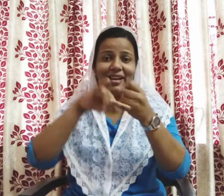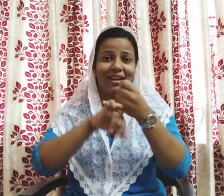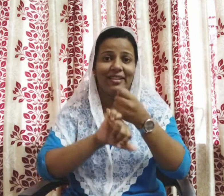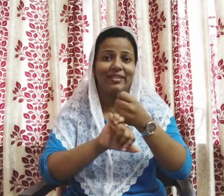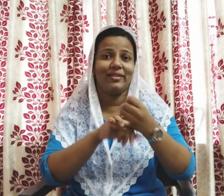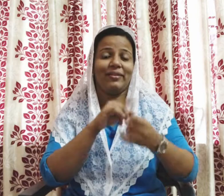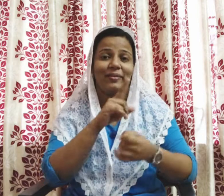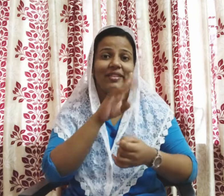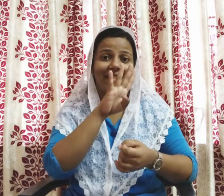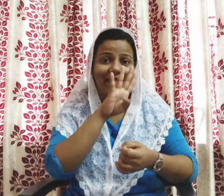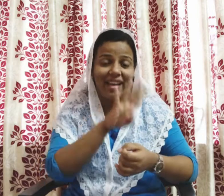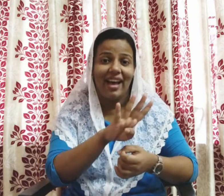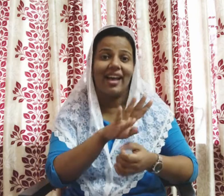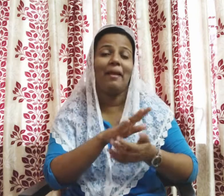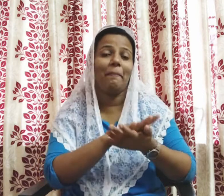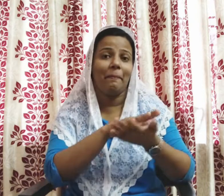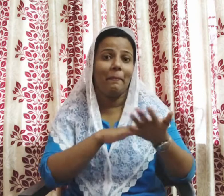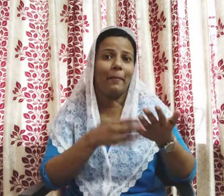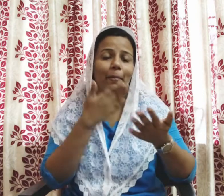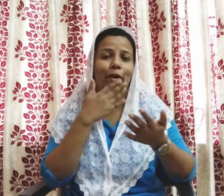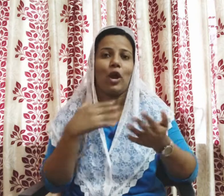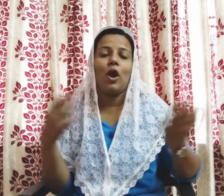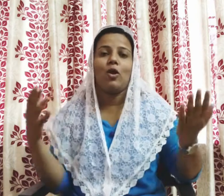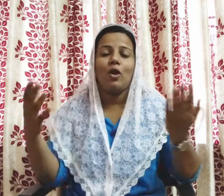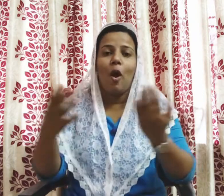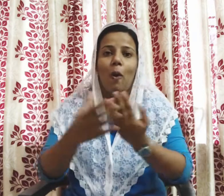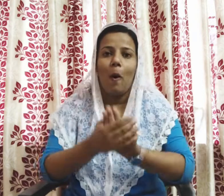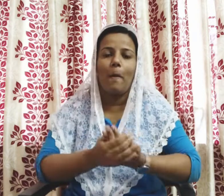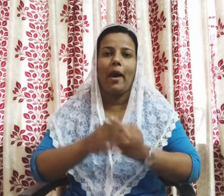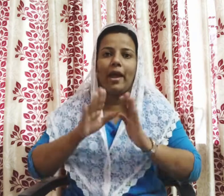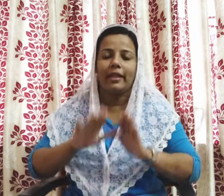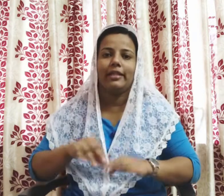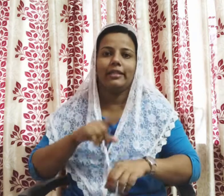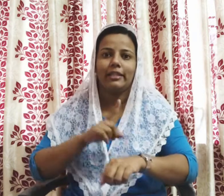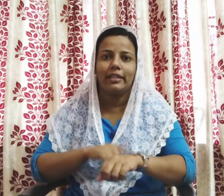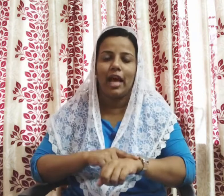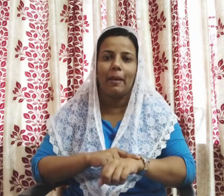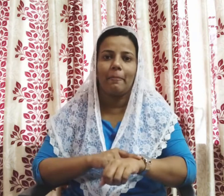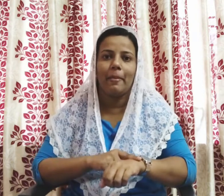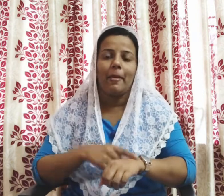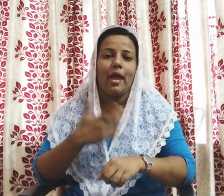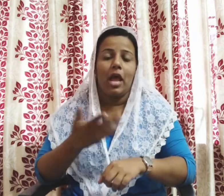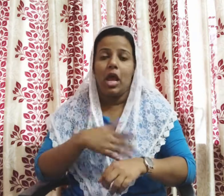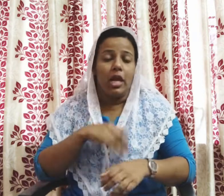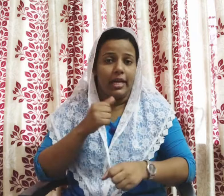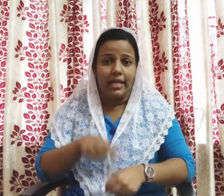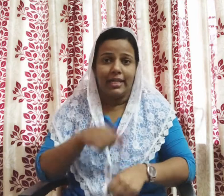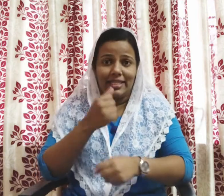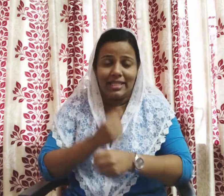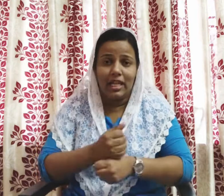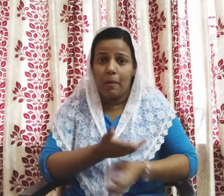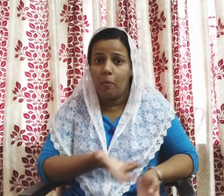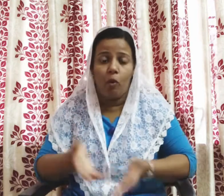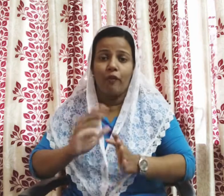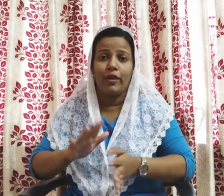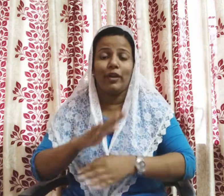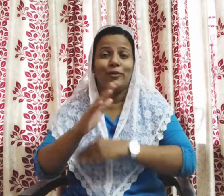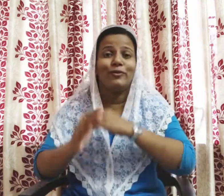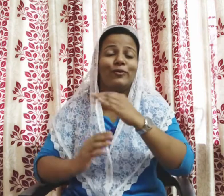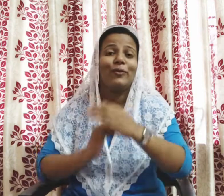അതിൻ്റെ 4-ാം വാക്യത്തിൽ പറഞ്ഞു. അങ്ങനെ അവൻ അവരുമായി കൂടിയിരിക്കുമ്പോൾ അവരോട്, നിങ്ങൾ യെരുശലേമിൽ നിന്ന് വാങ്ങിപ്പോകാതെ എന്നോട് കേട്ട